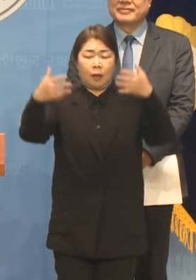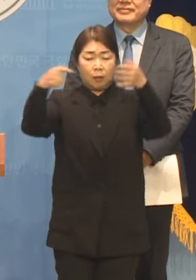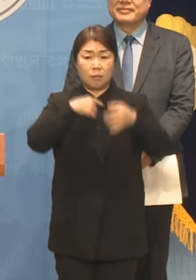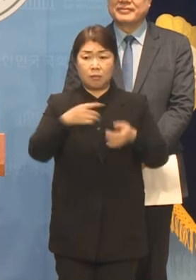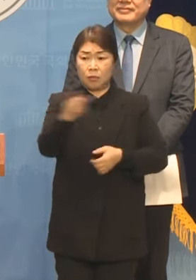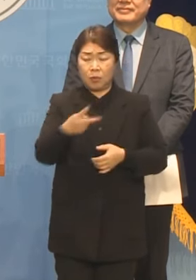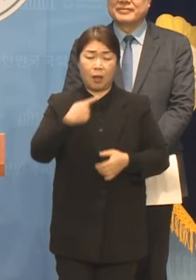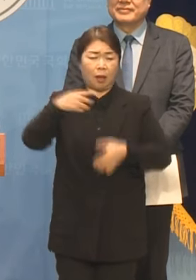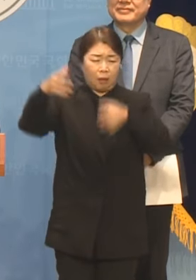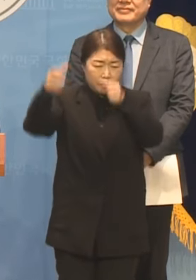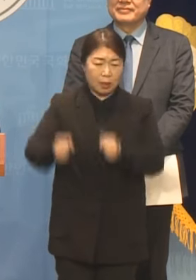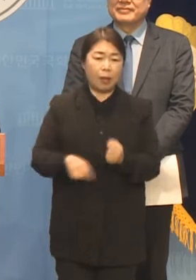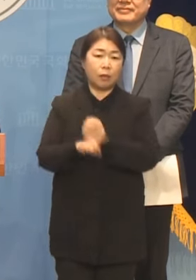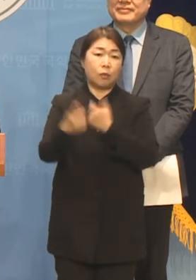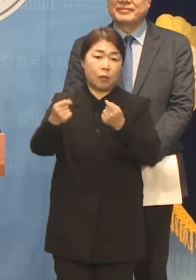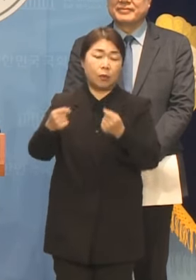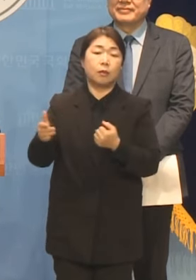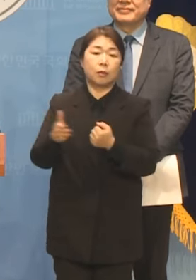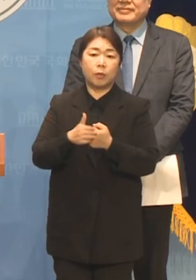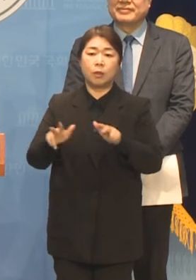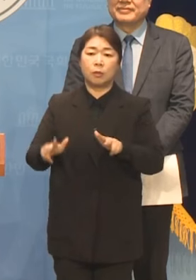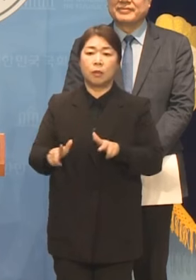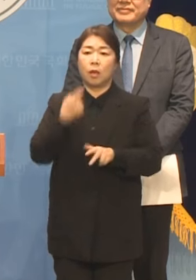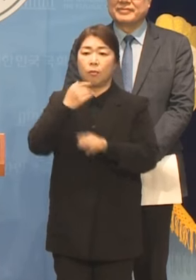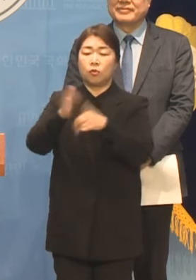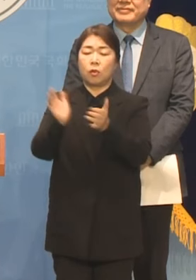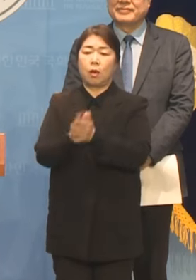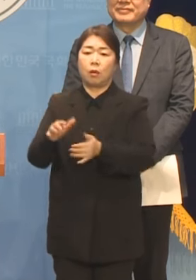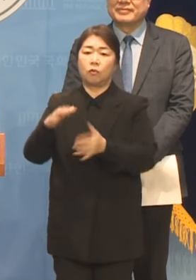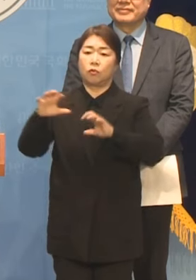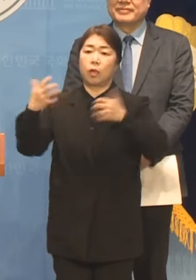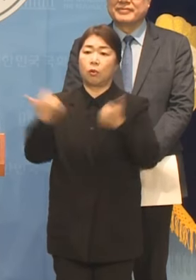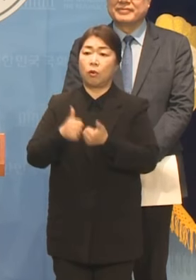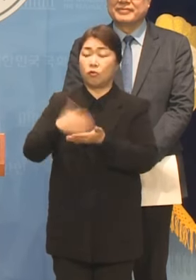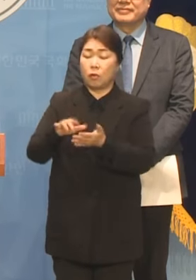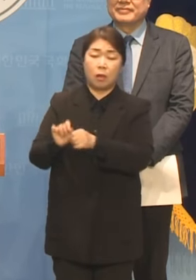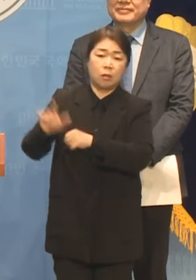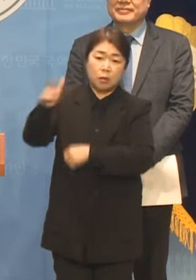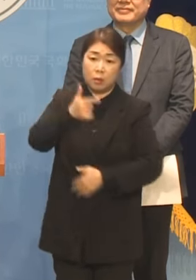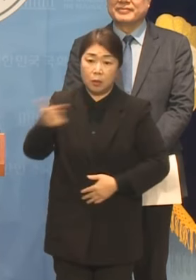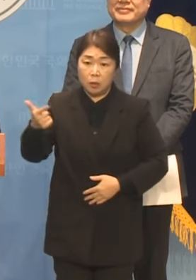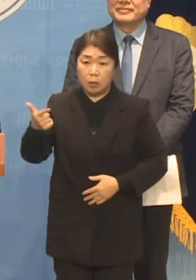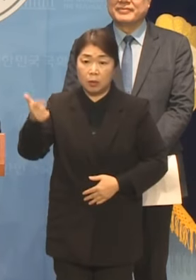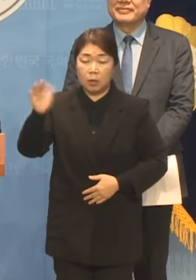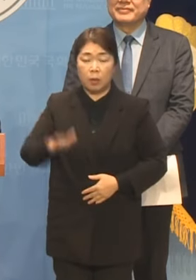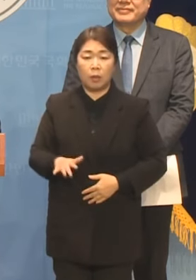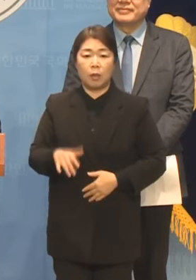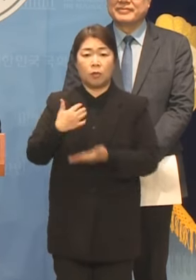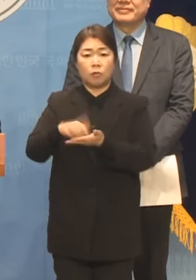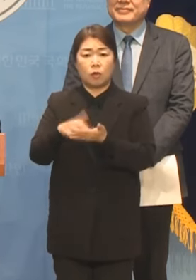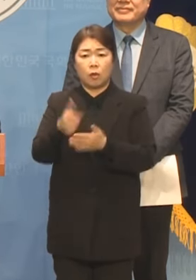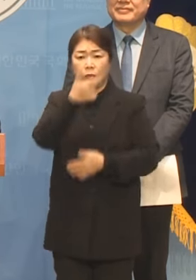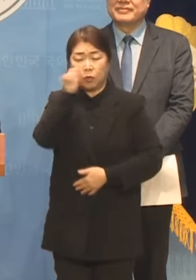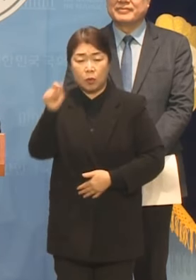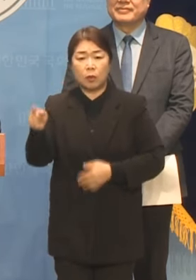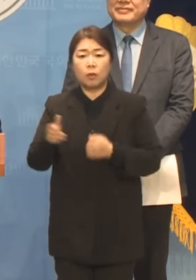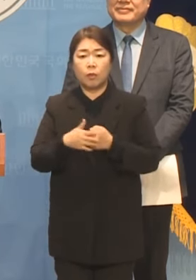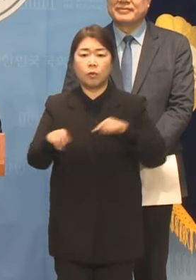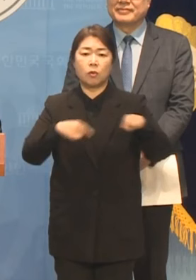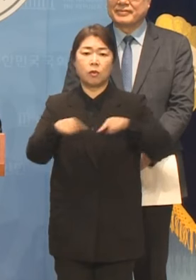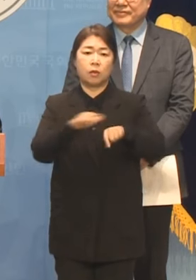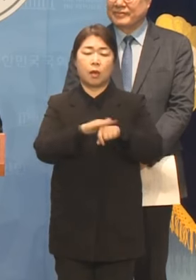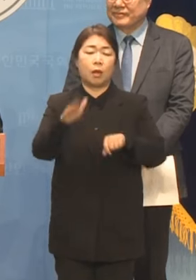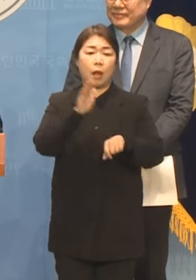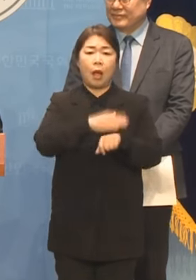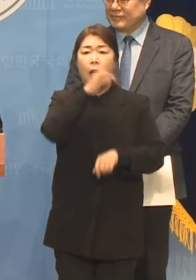지금도 민주당은 절대 의석을 차지하고 있습니다 민주당 의석이 적어서가 적어서 정치가 이렇게